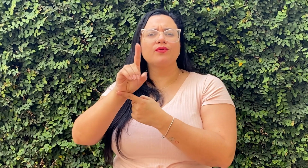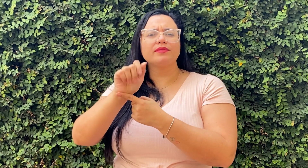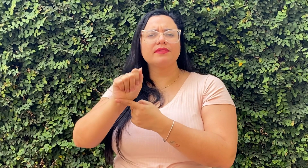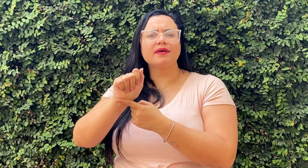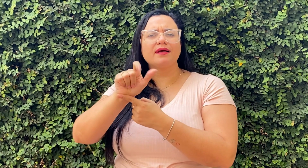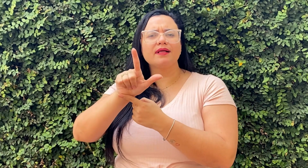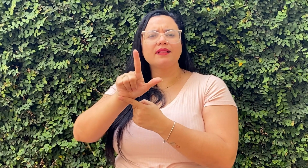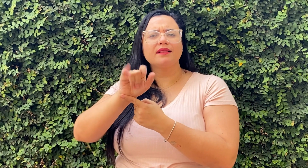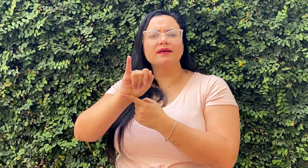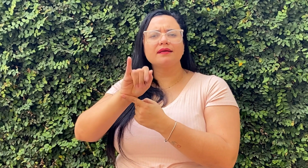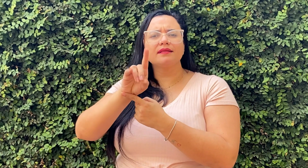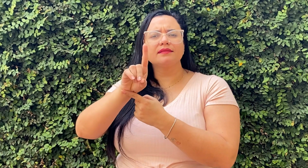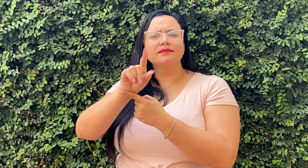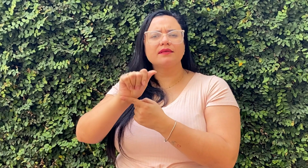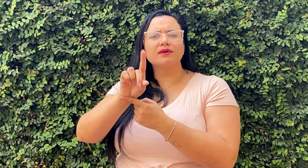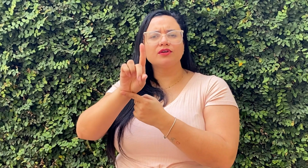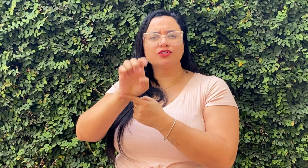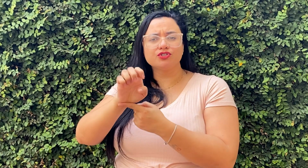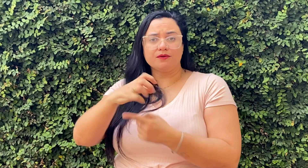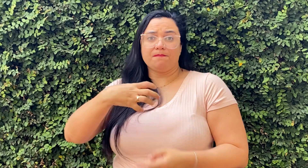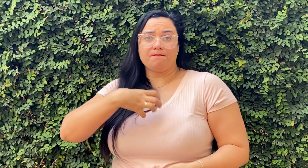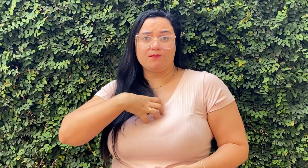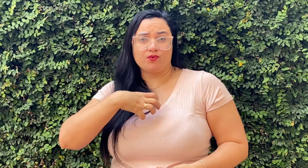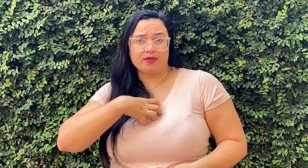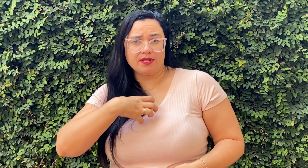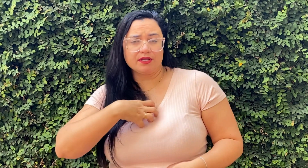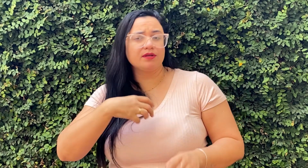e que ela é de modalidade